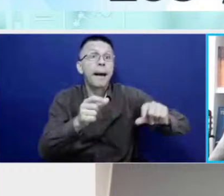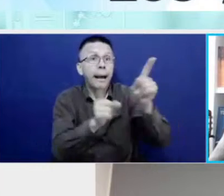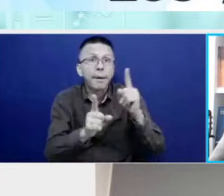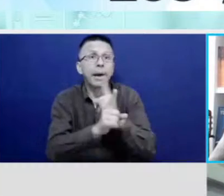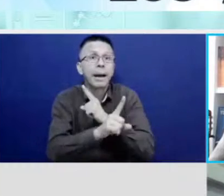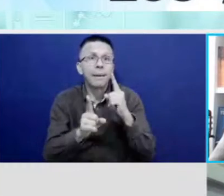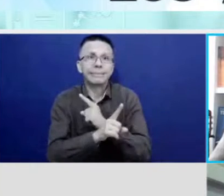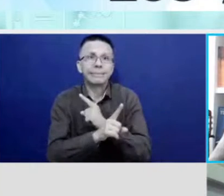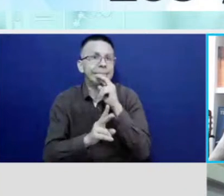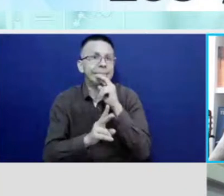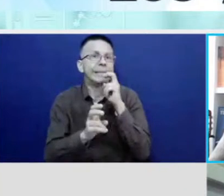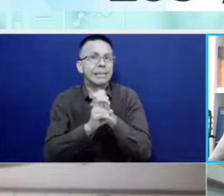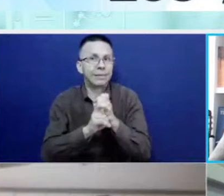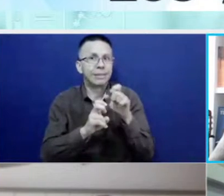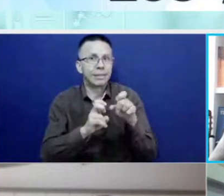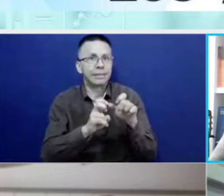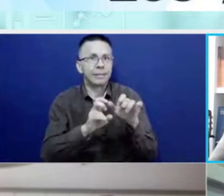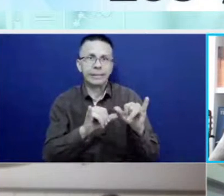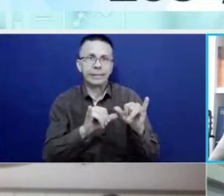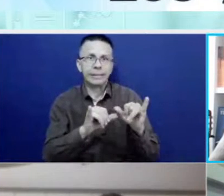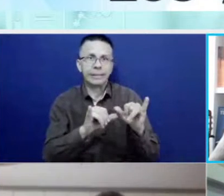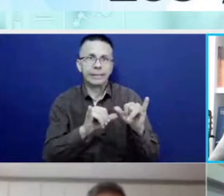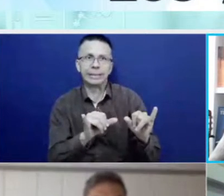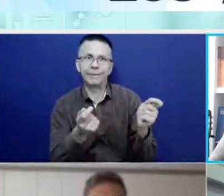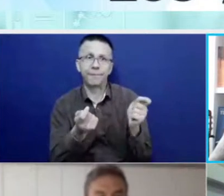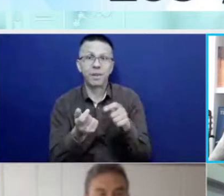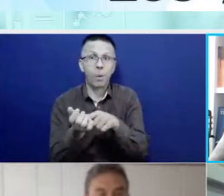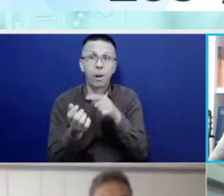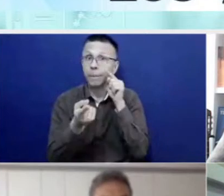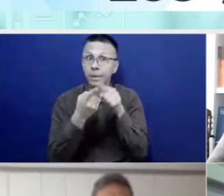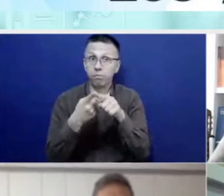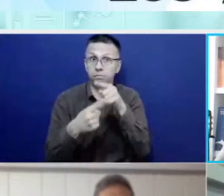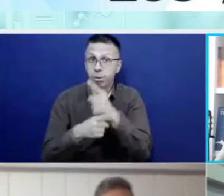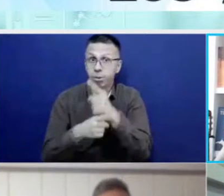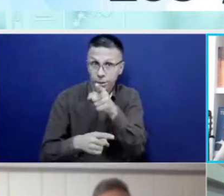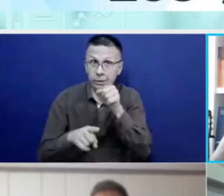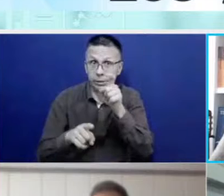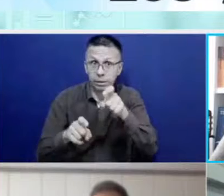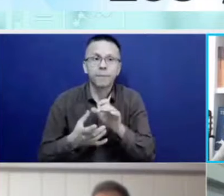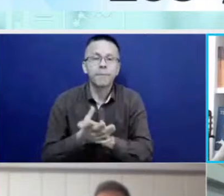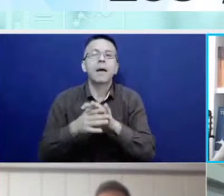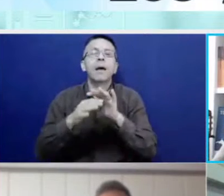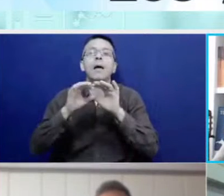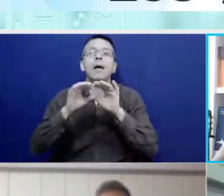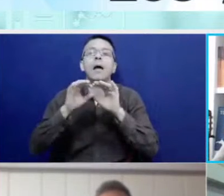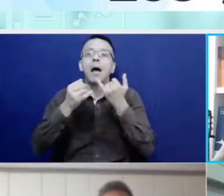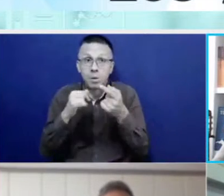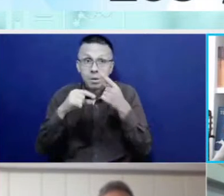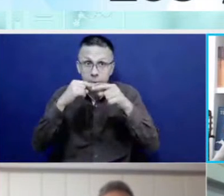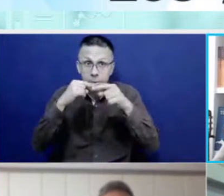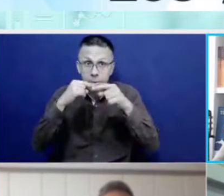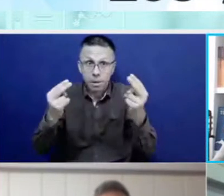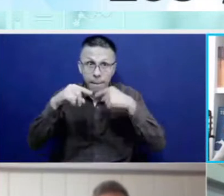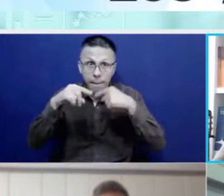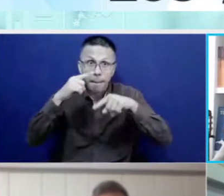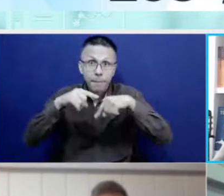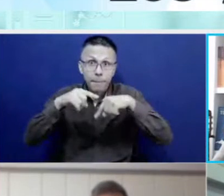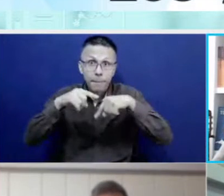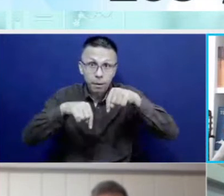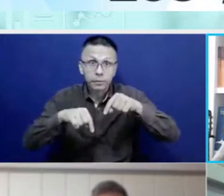neutralizar, controlar para poder llegar a esa meta que usted está planteando. Y quiero anunciarles a todas las personas que nos están escuchando en este